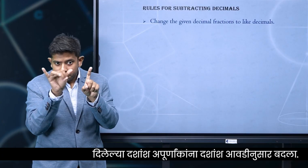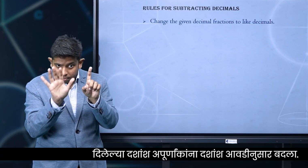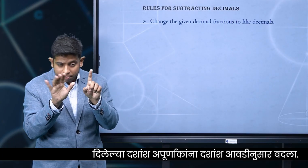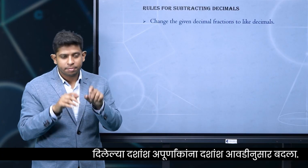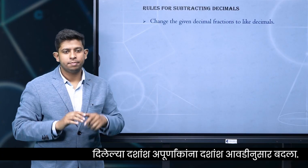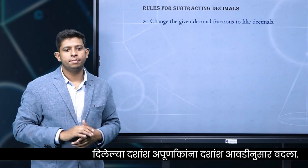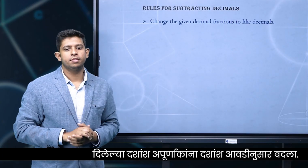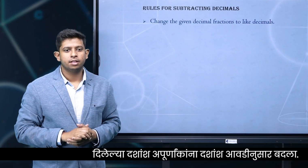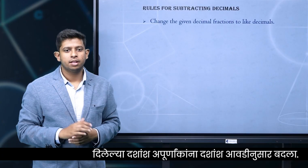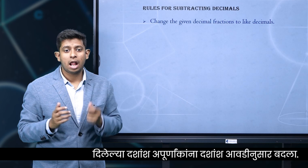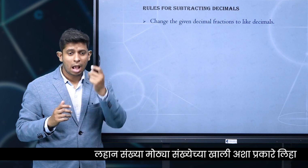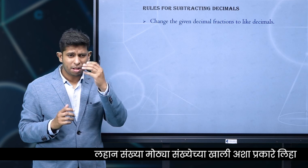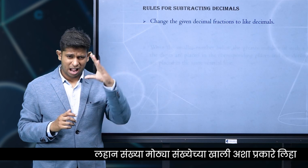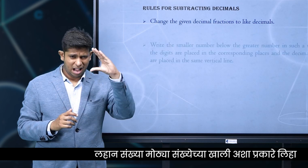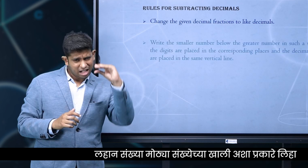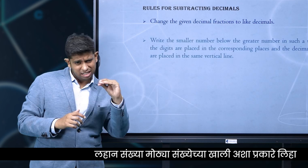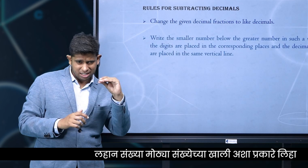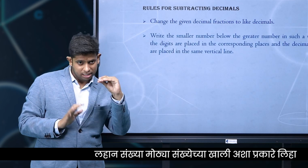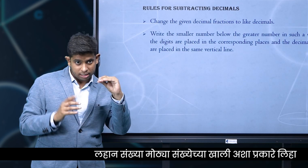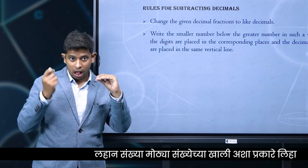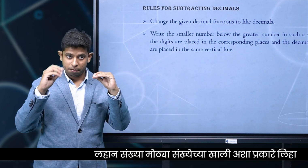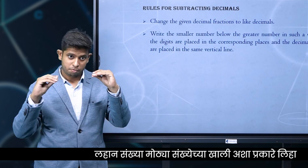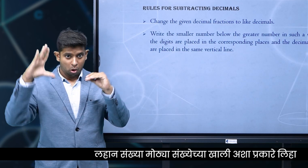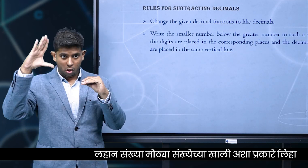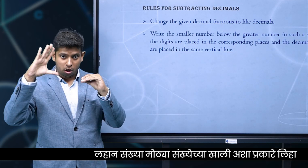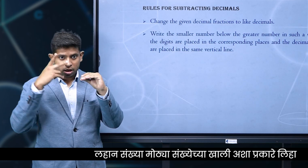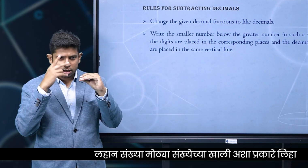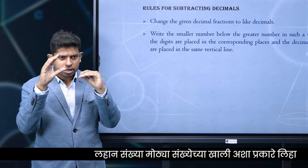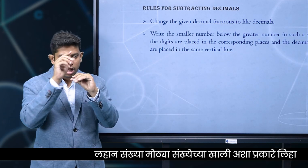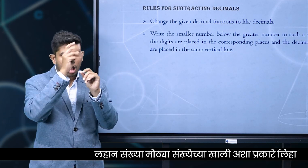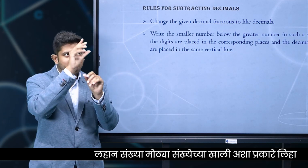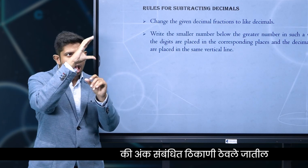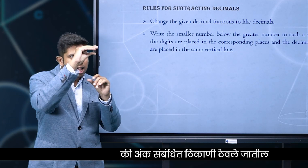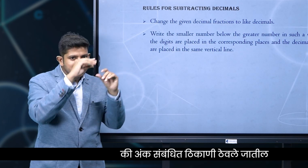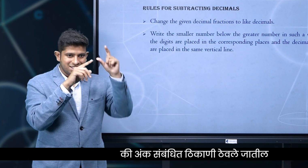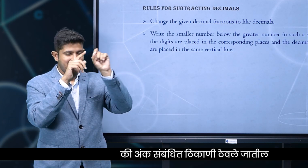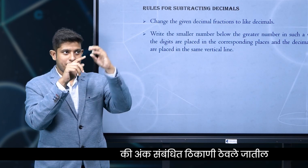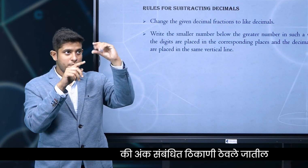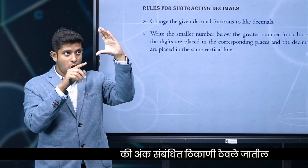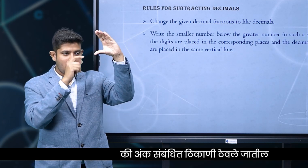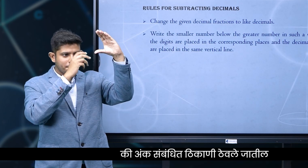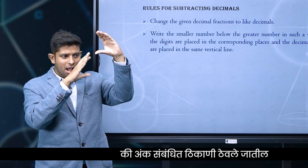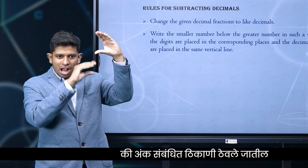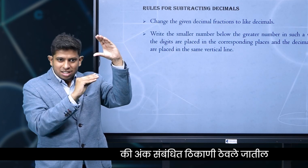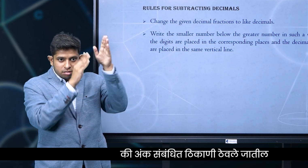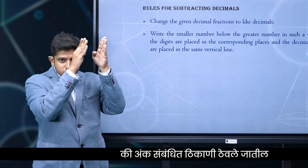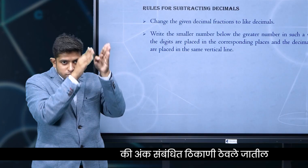बदला. लहान संख्या मोठ्या संख्येच्या खाली अशा प्रकारे लिहा की अंक संबंधित ठिकाणी ठेवले जातील